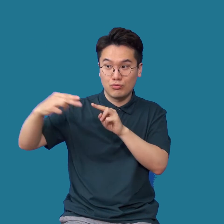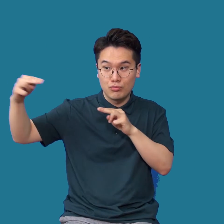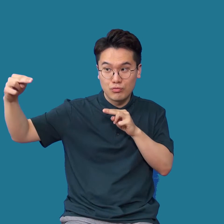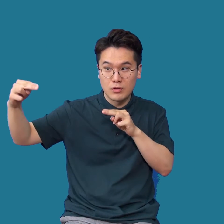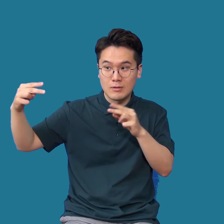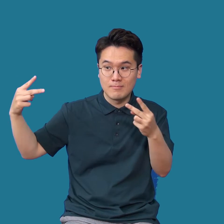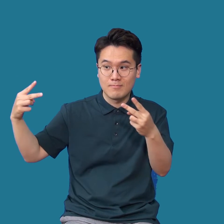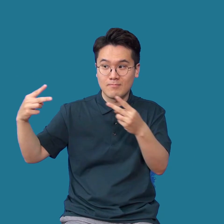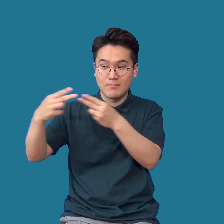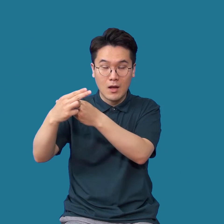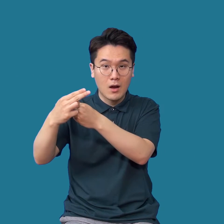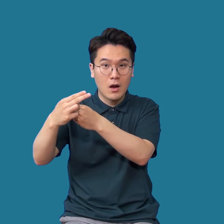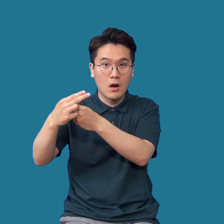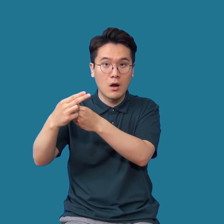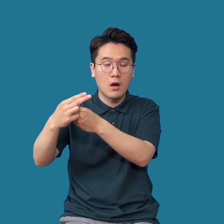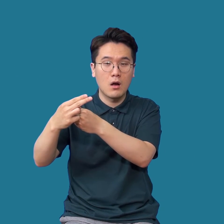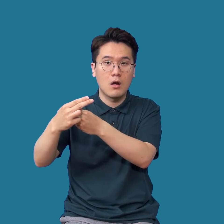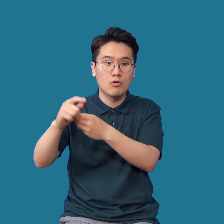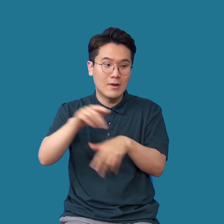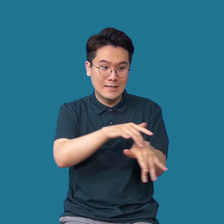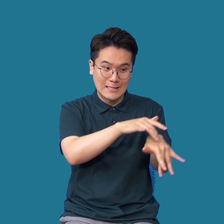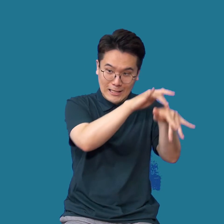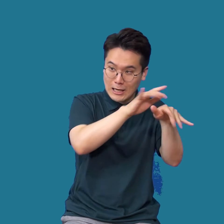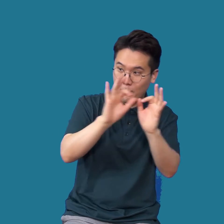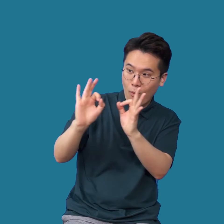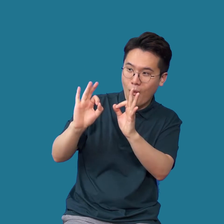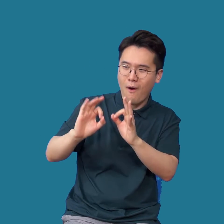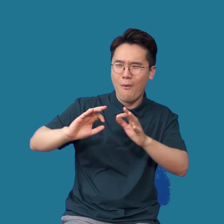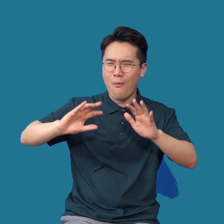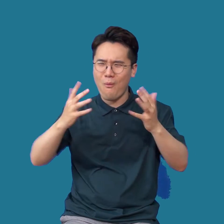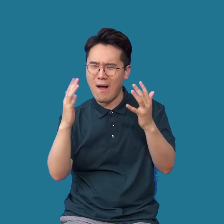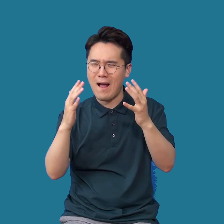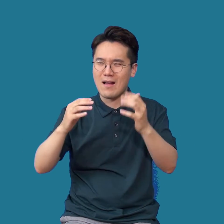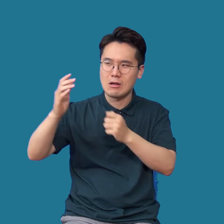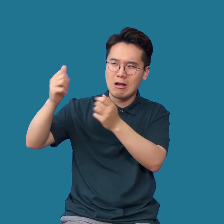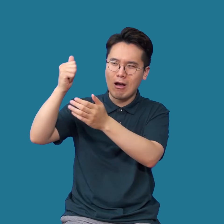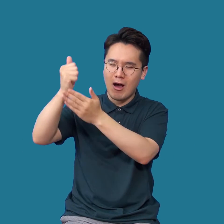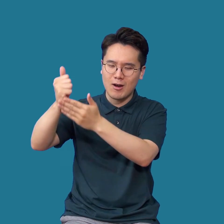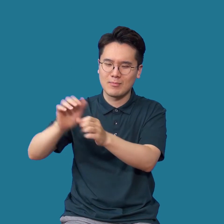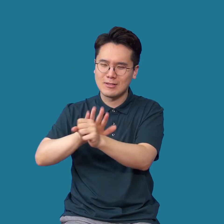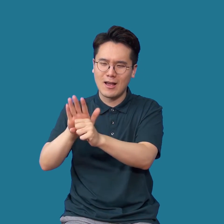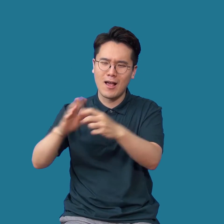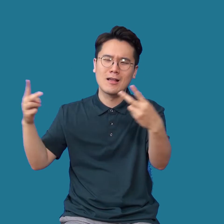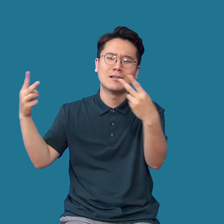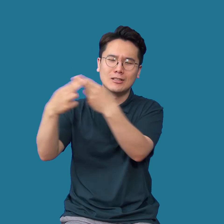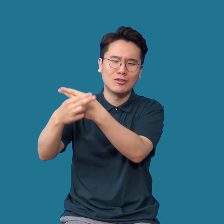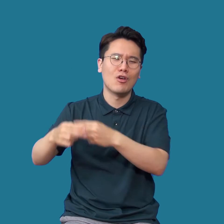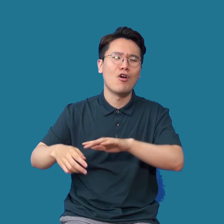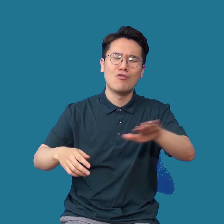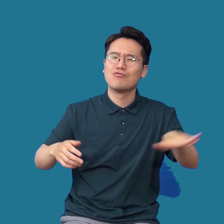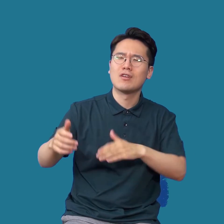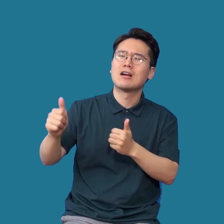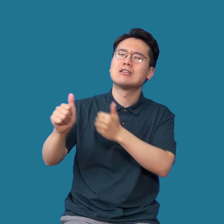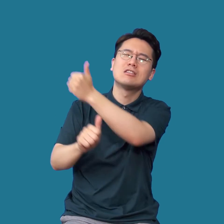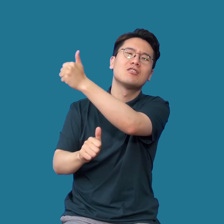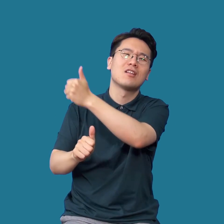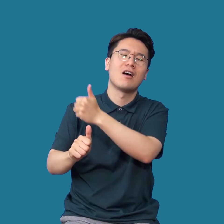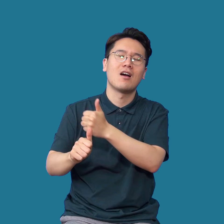지르지요. 하나님과 연결되어 있는 줄이 끊어졌으니까 이제 자기가 이겼다고 박수를 치면서 환호성을 지릅니다.